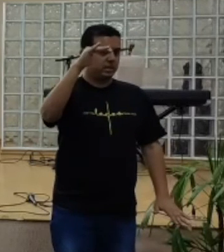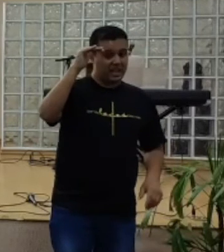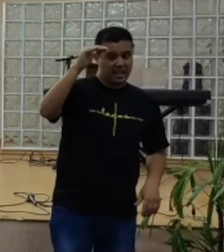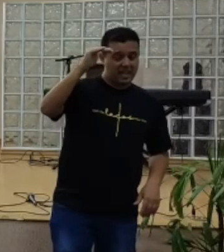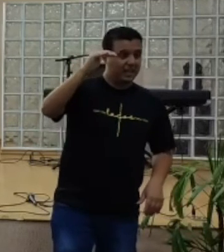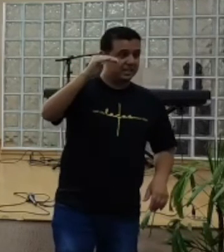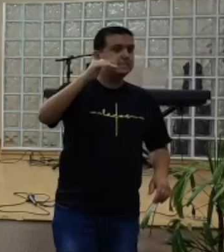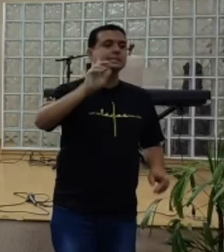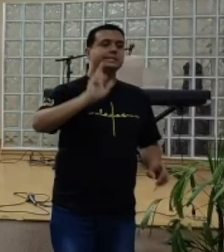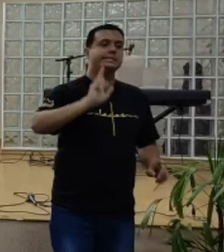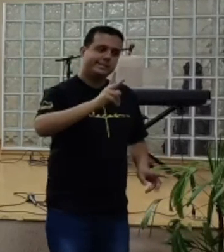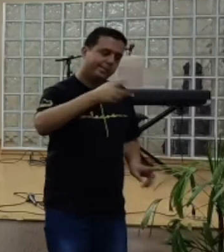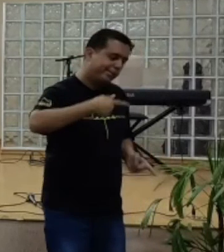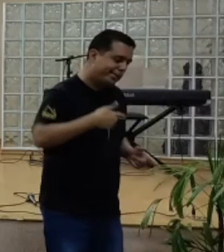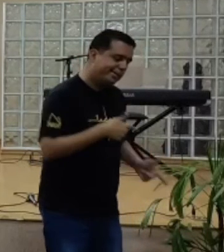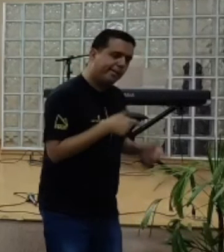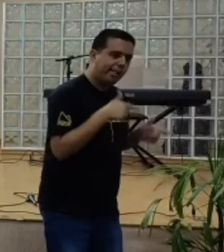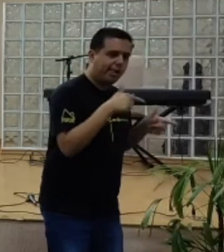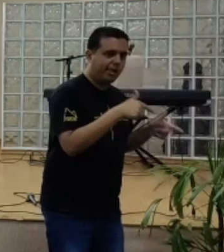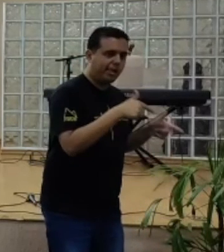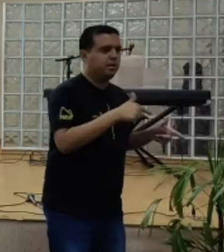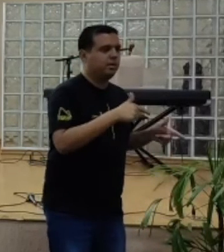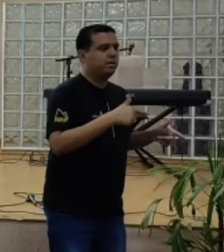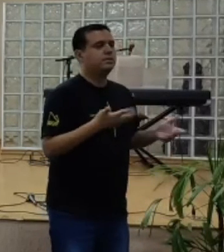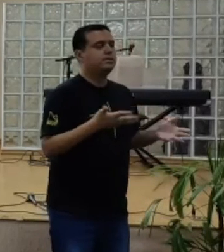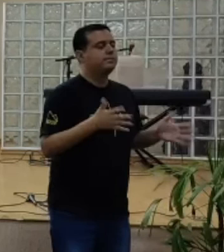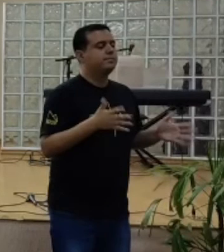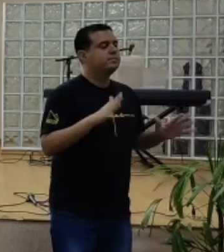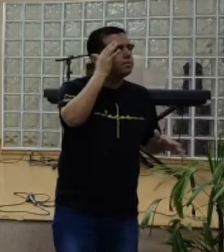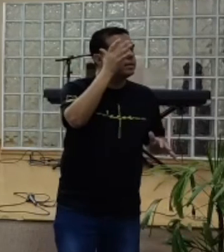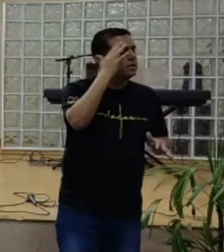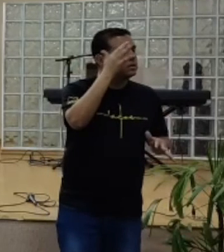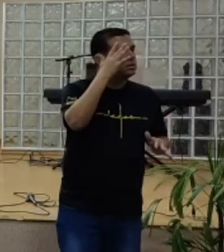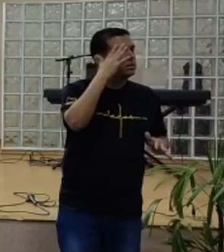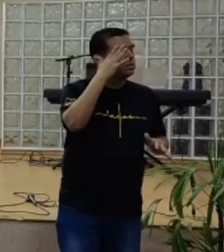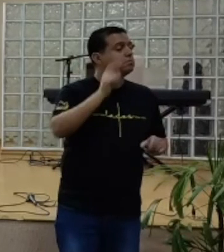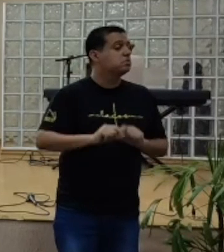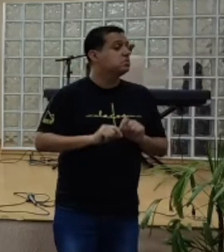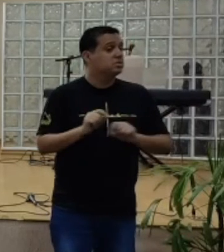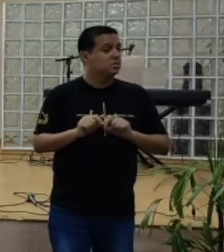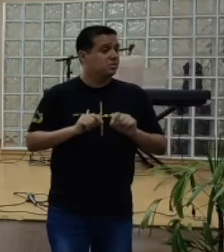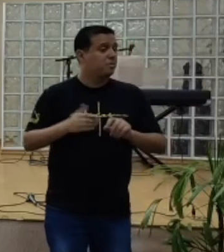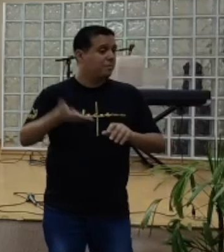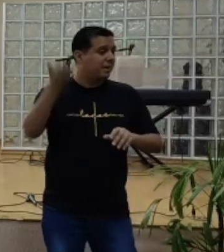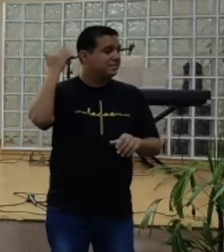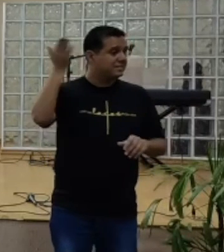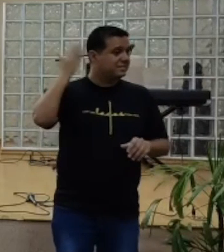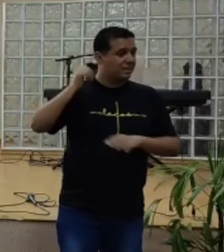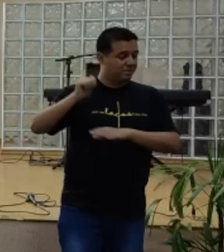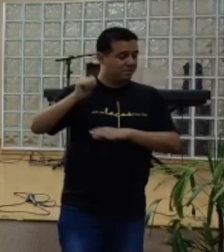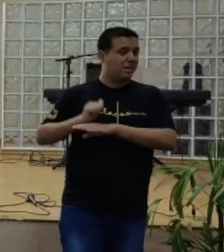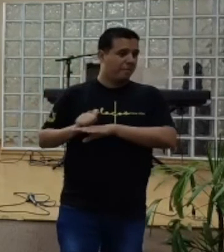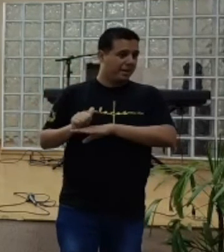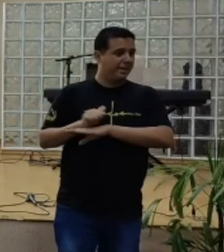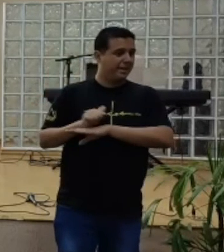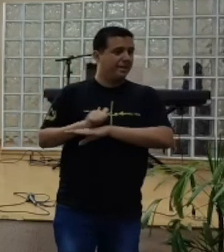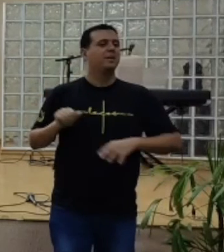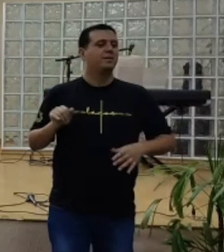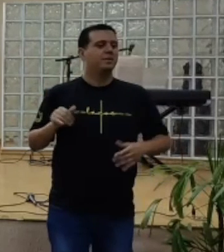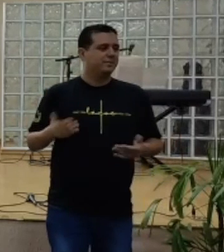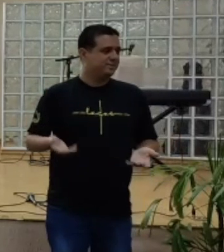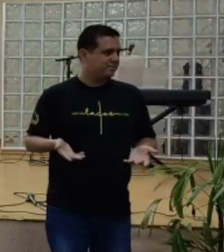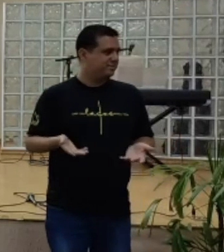do menor. Imagine aqui os motivos ainda que ele tinha para que Isaac